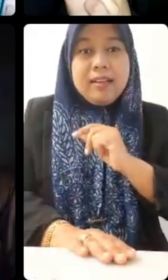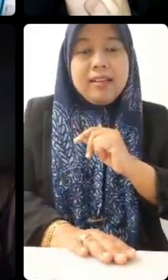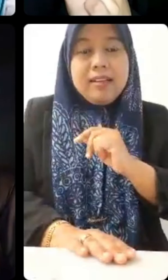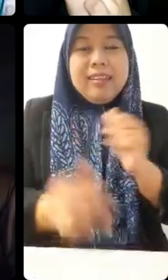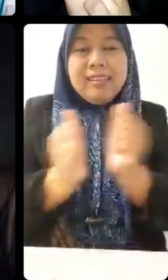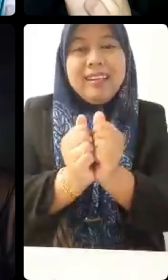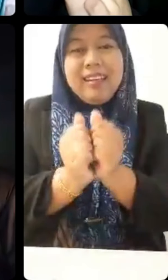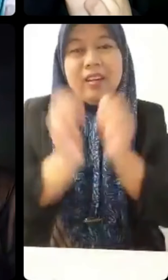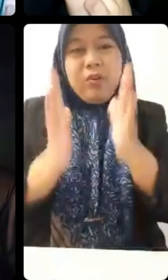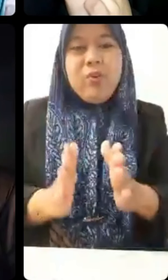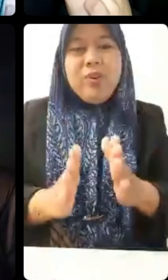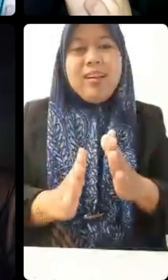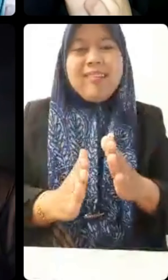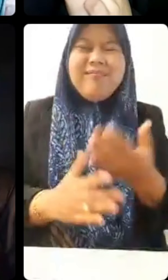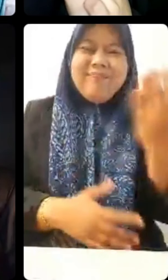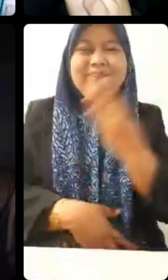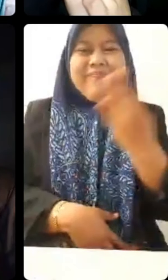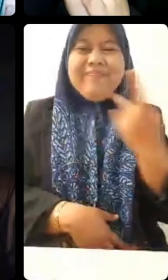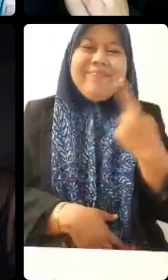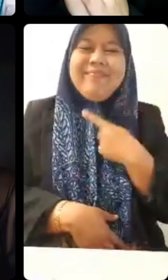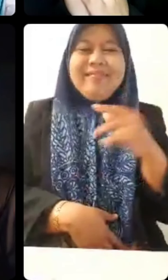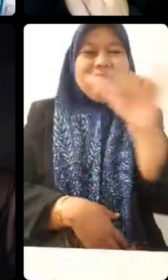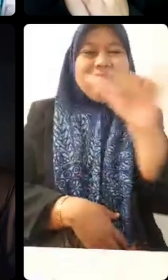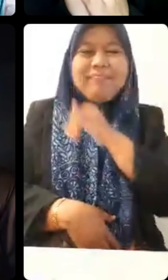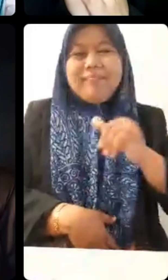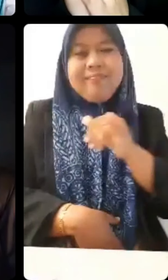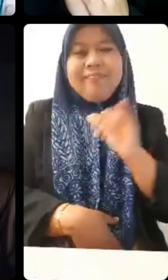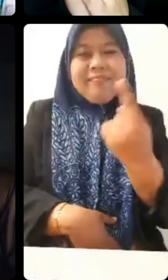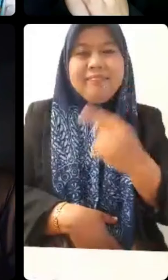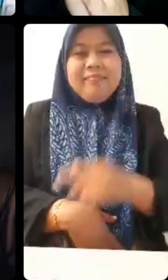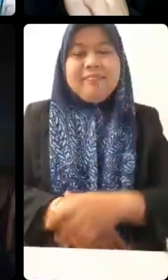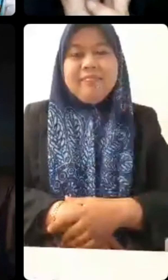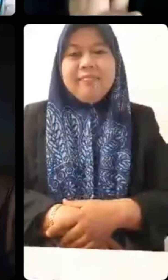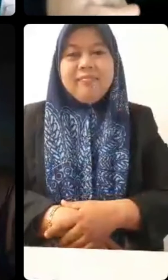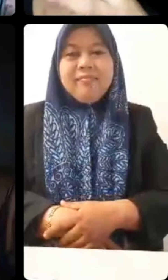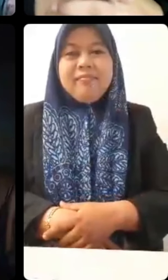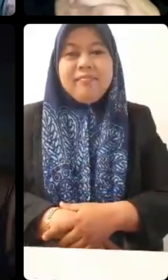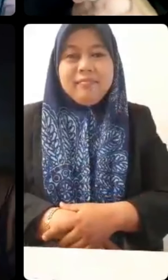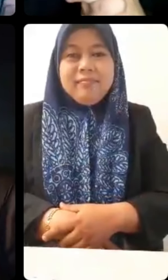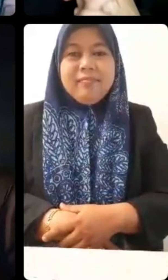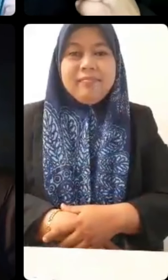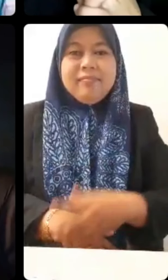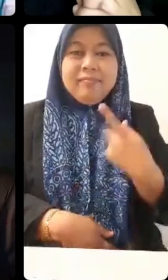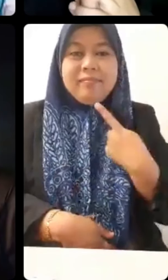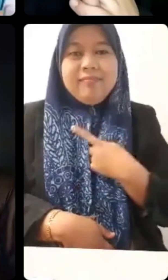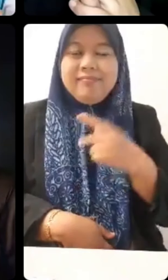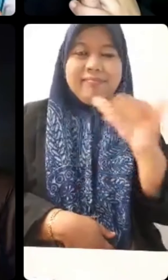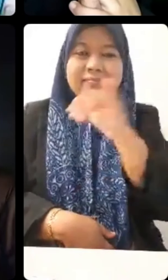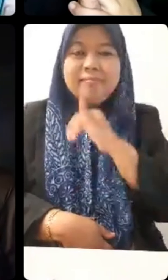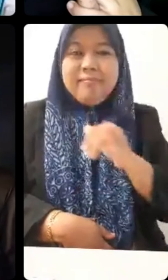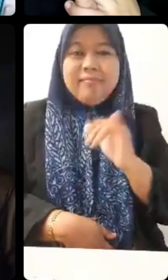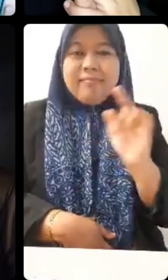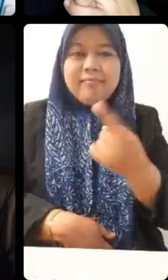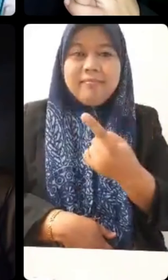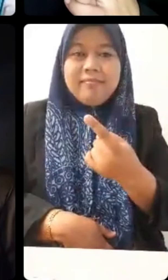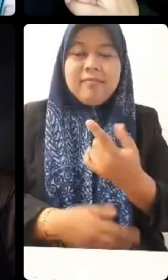golongan tipikal. Cuma mereka hanya ada masalah pendengaran saja. Okay. Jurang komunikasi tu kita